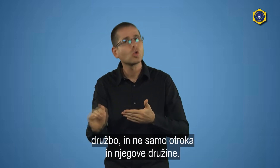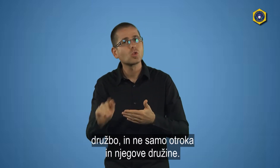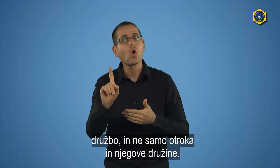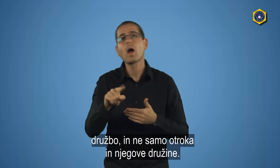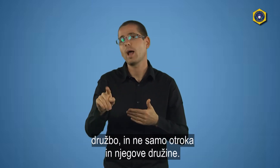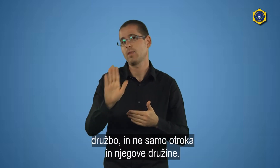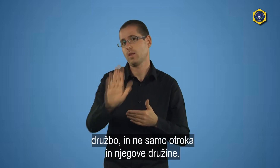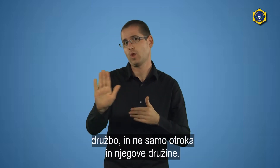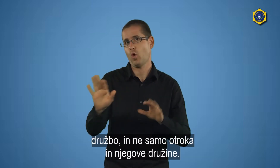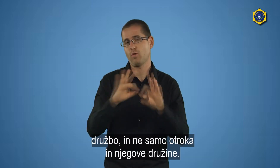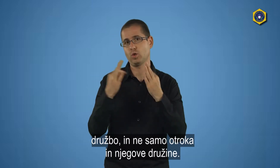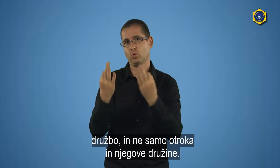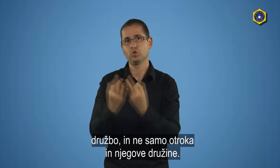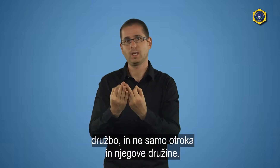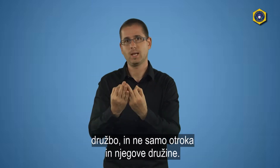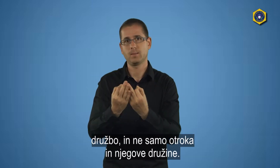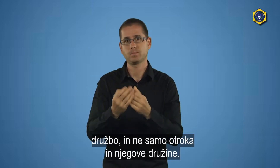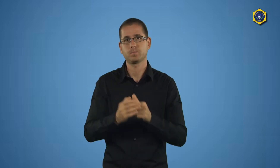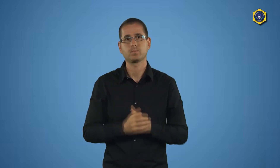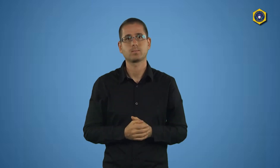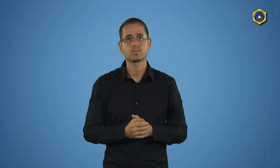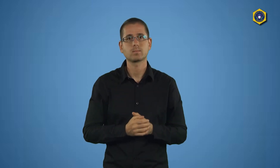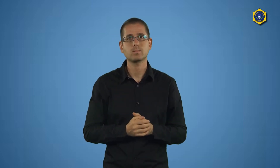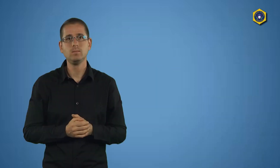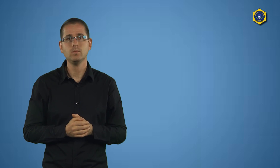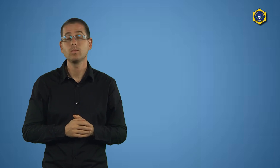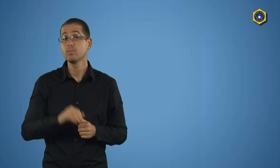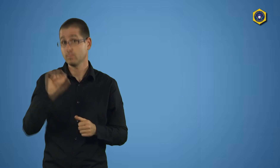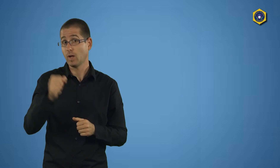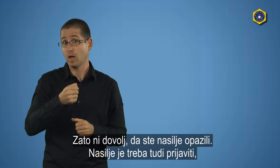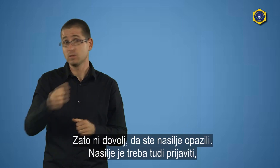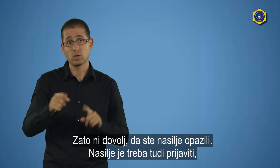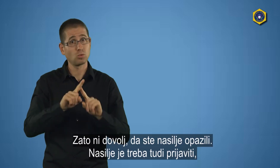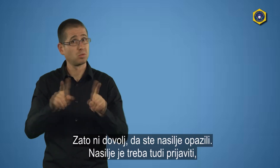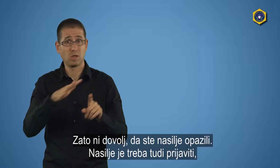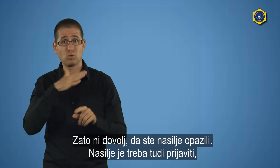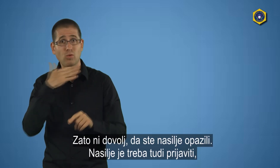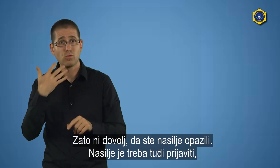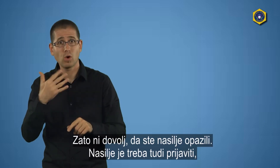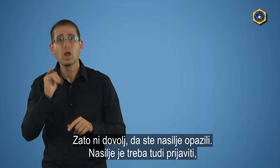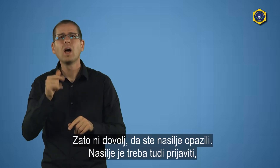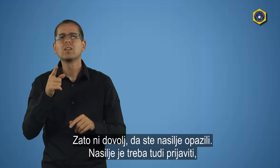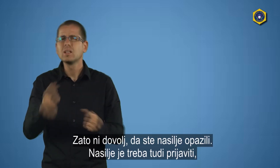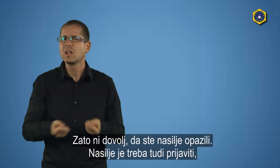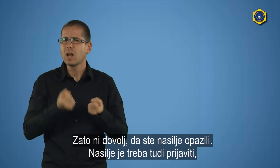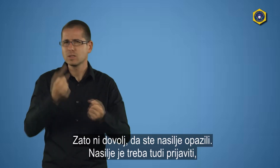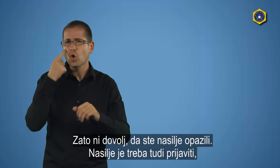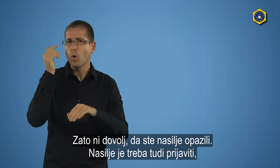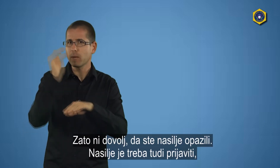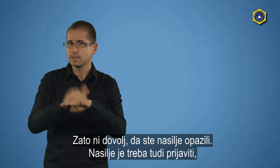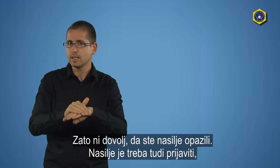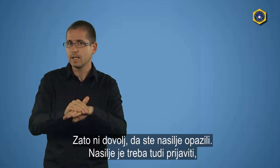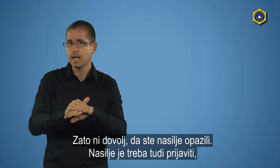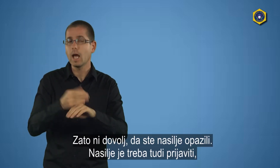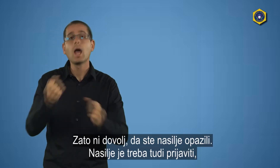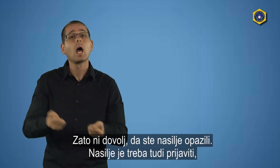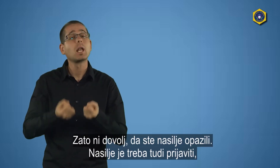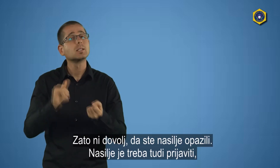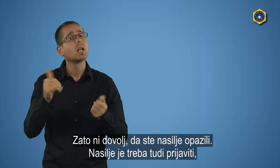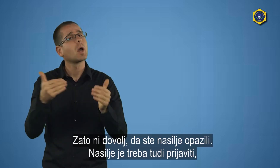samo otroka in njegove družine. Zato ni dovolj, da ste nasilje opazili. Nasilje je